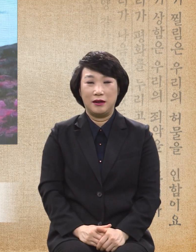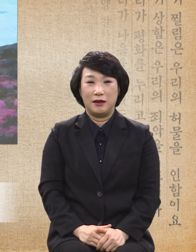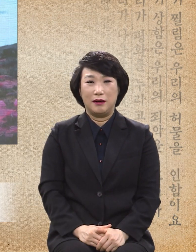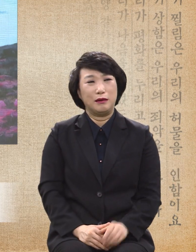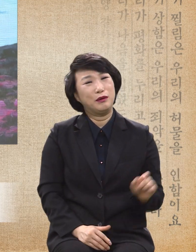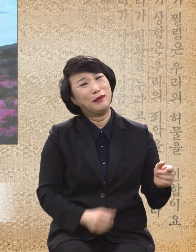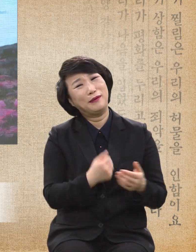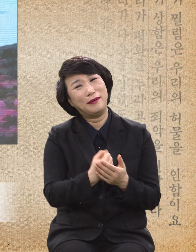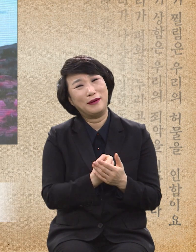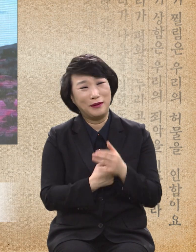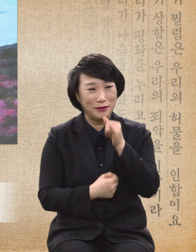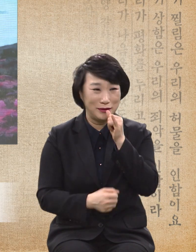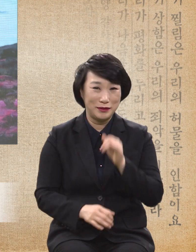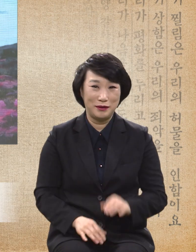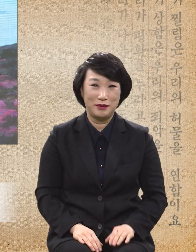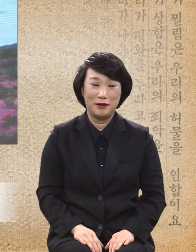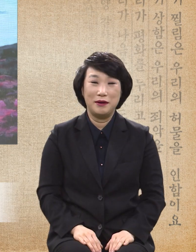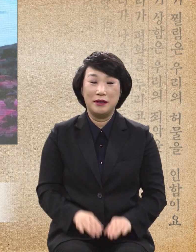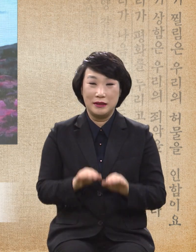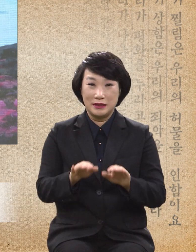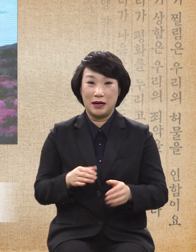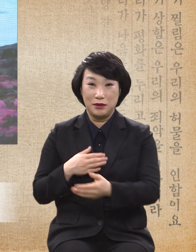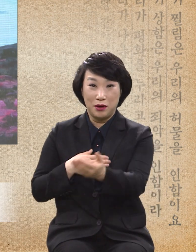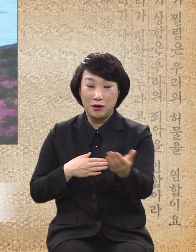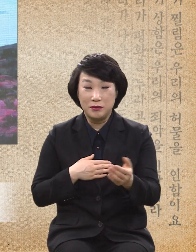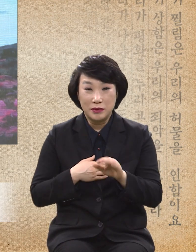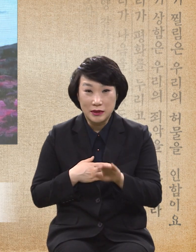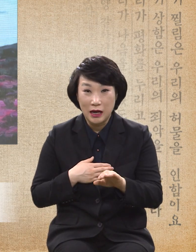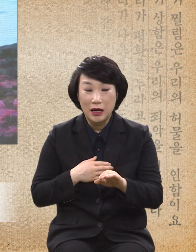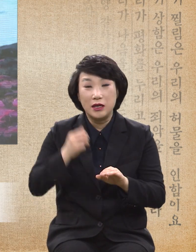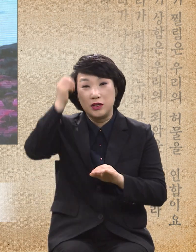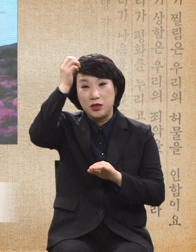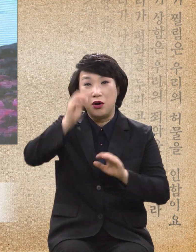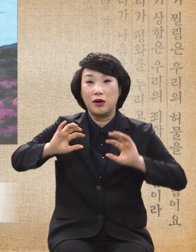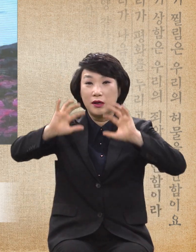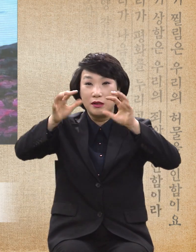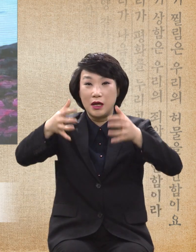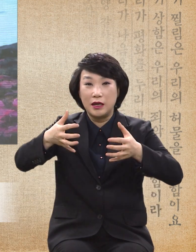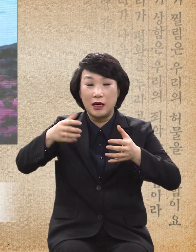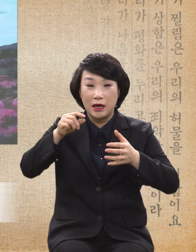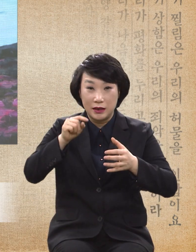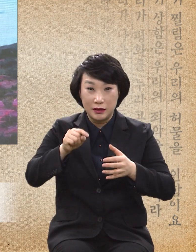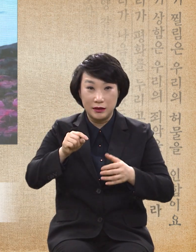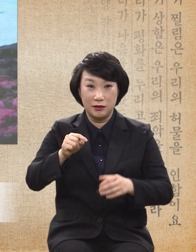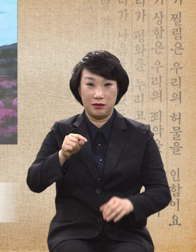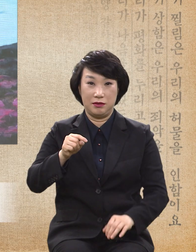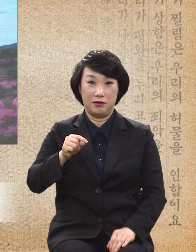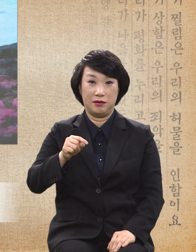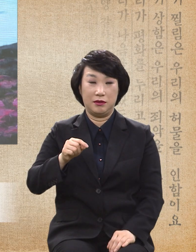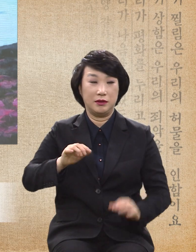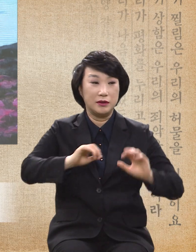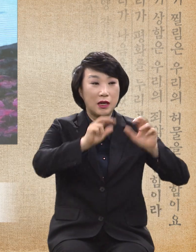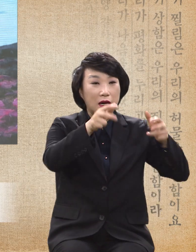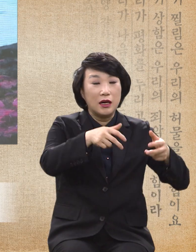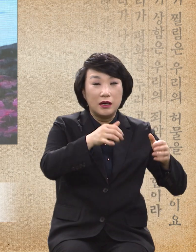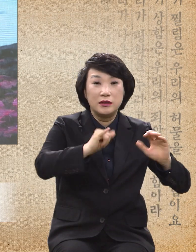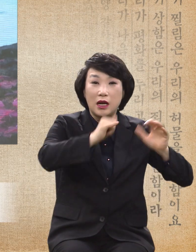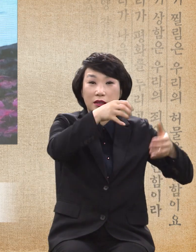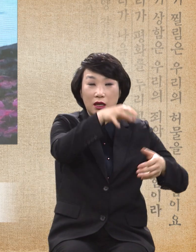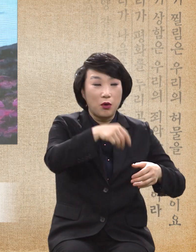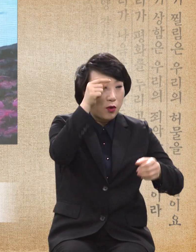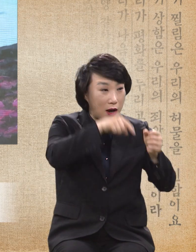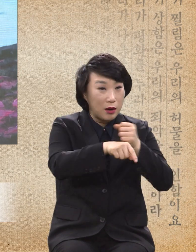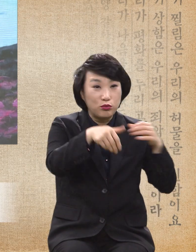딱 하잖아. 여러분 보세요. 이 영적 세계에 대해서 세상의 과학